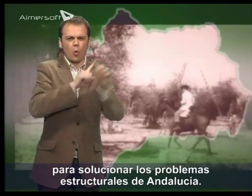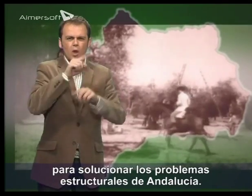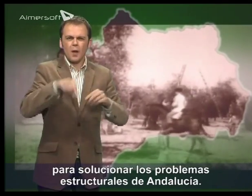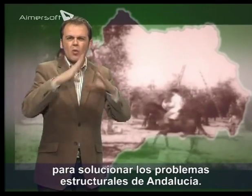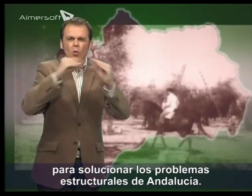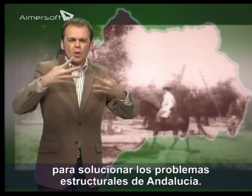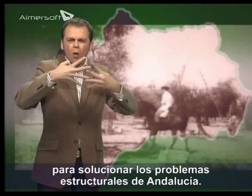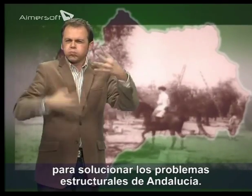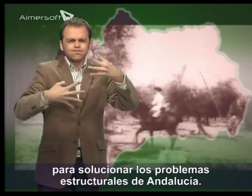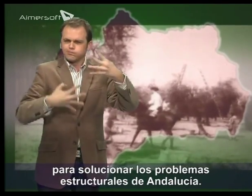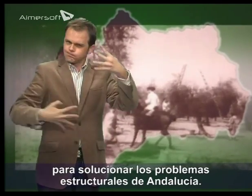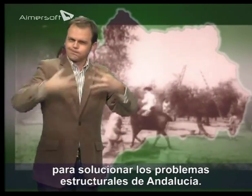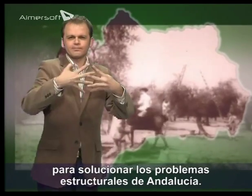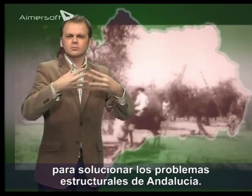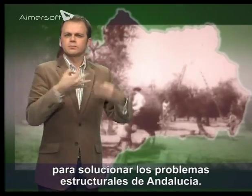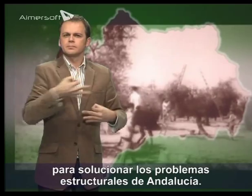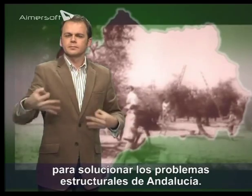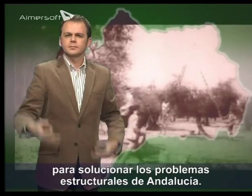problemas estructurales de Andalucía.